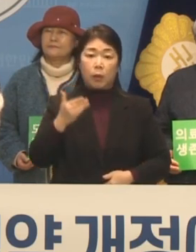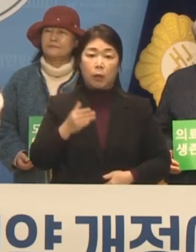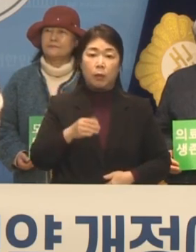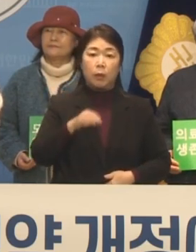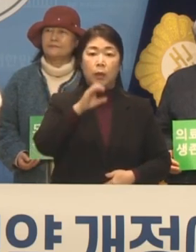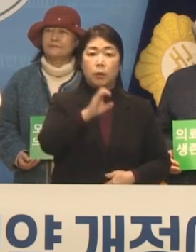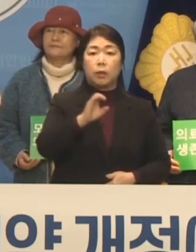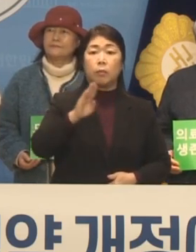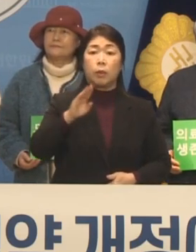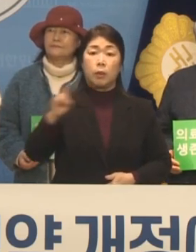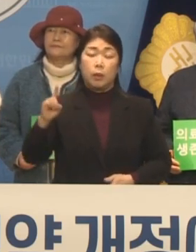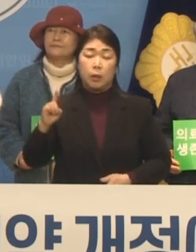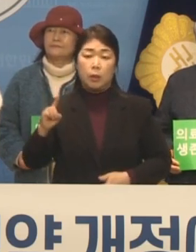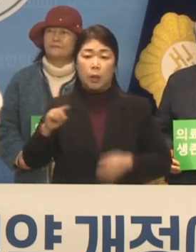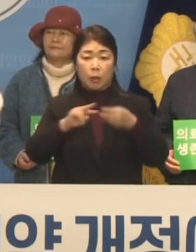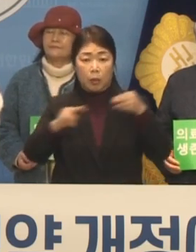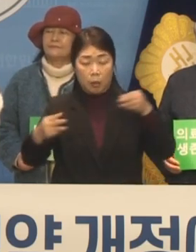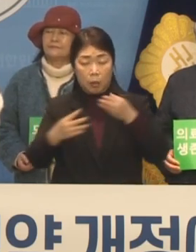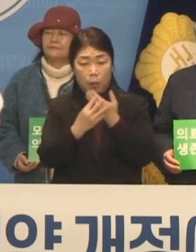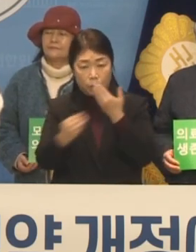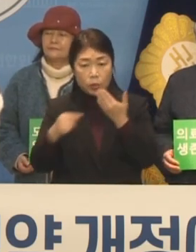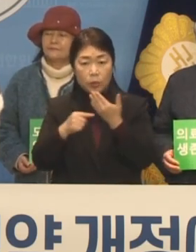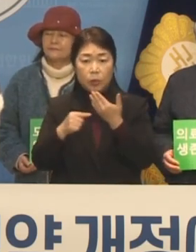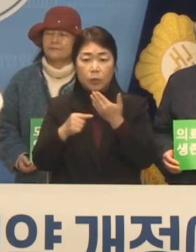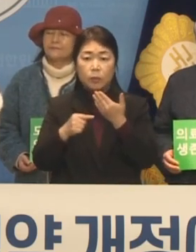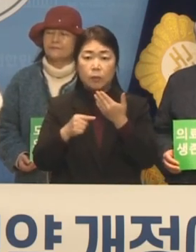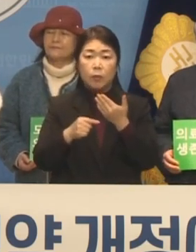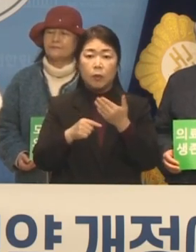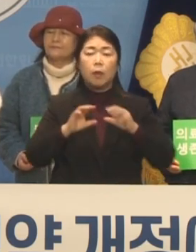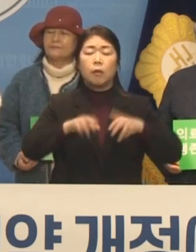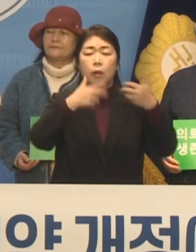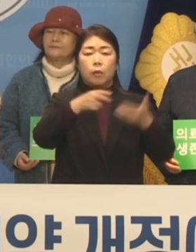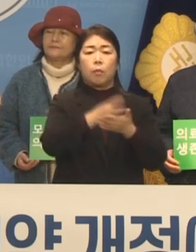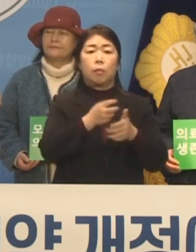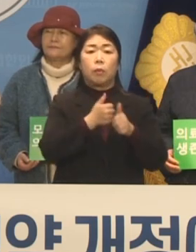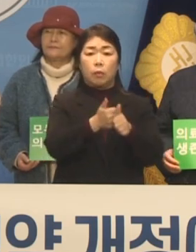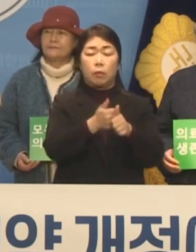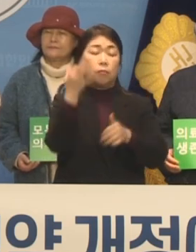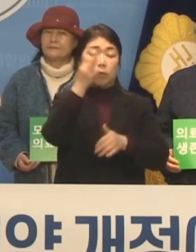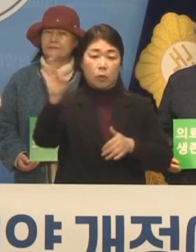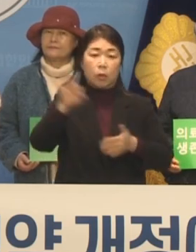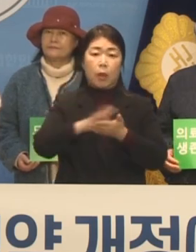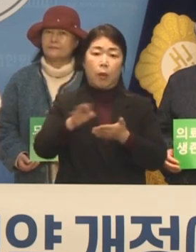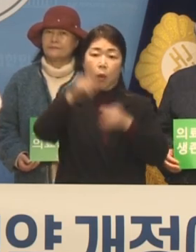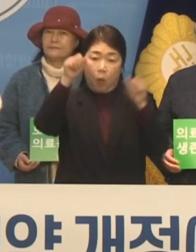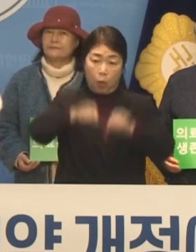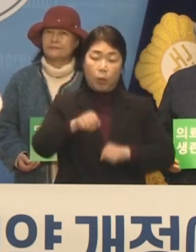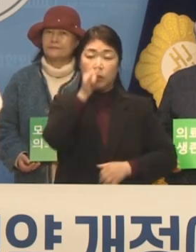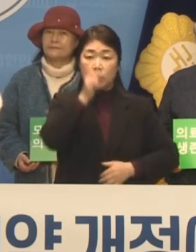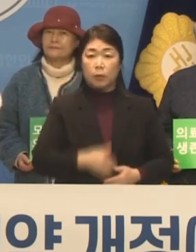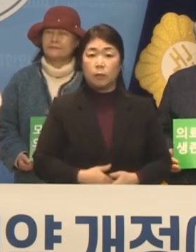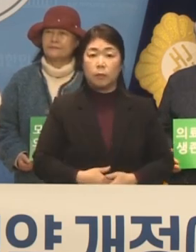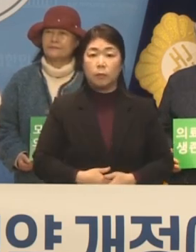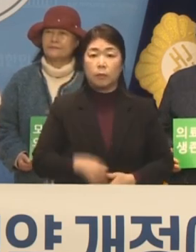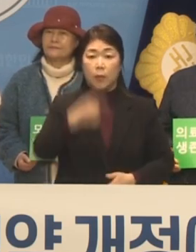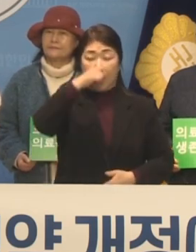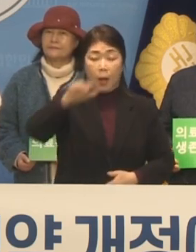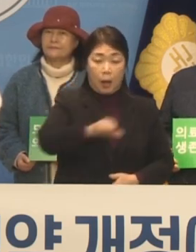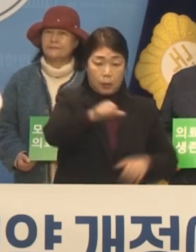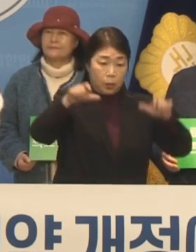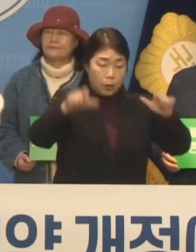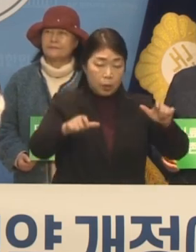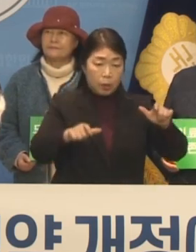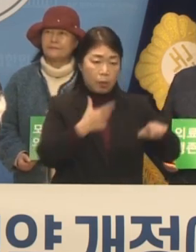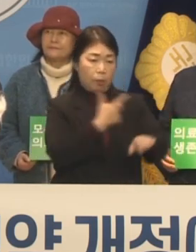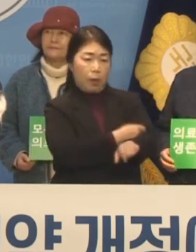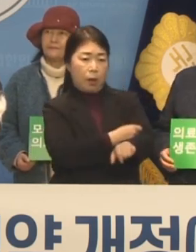성분을 전 세계적으로 합법화되고 있는 추세를 보고 있습니다. 특히 아시아권에서는 마약류에